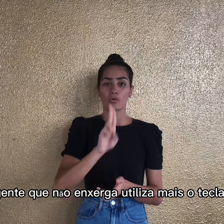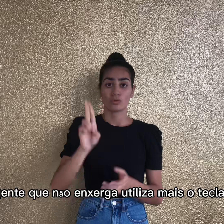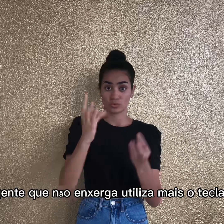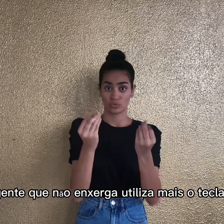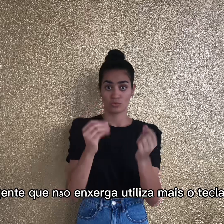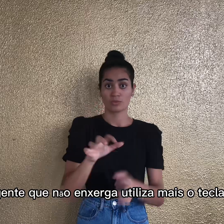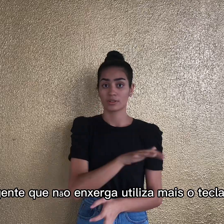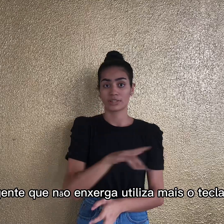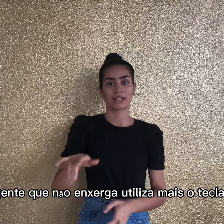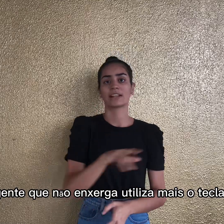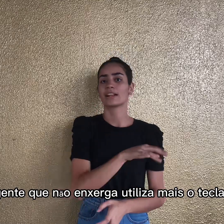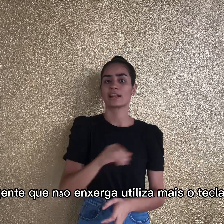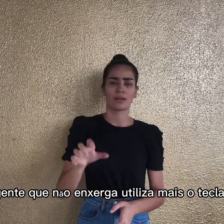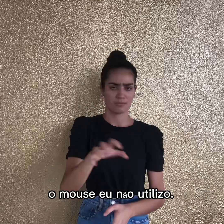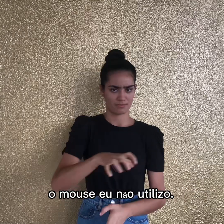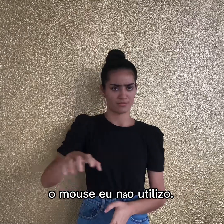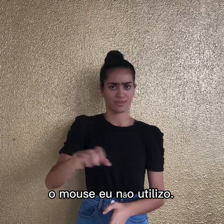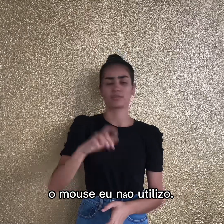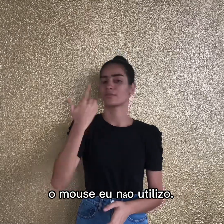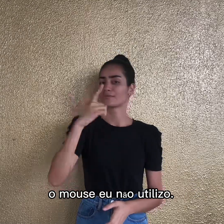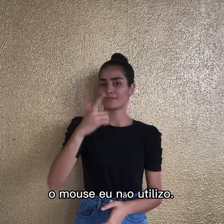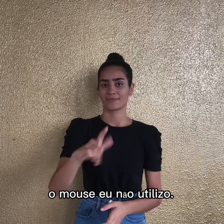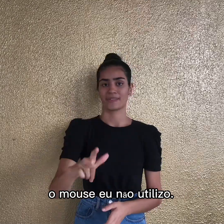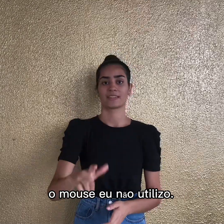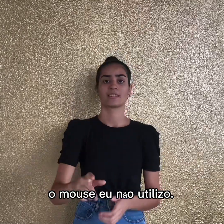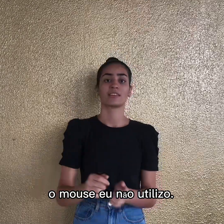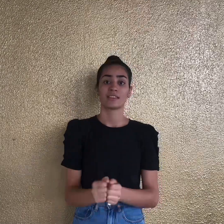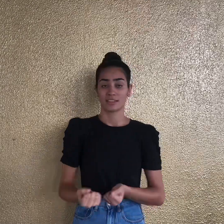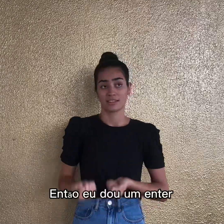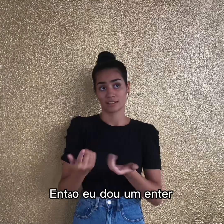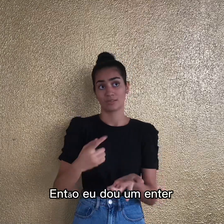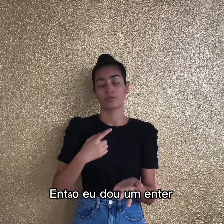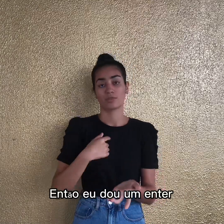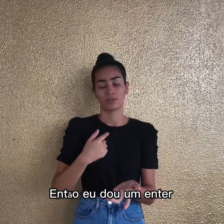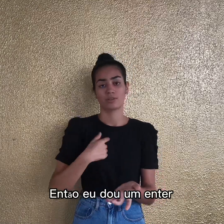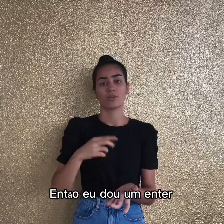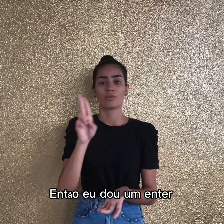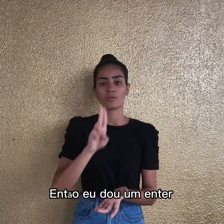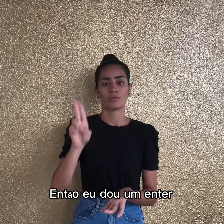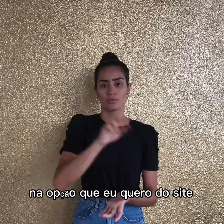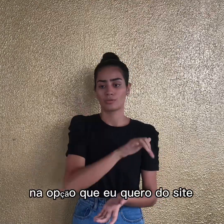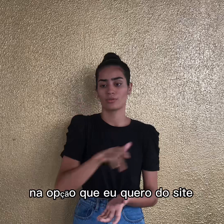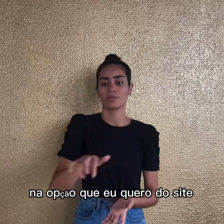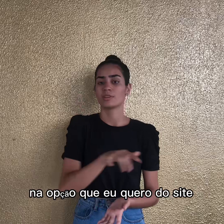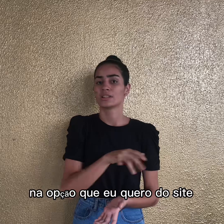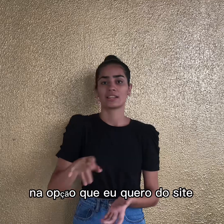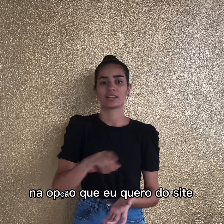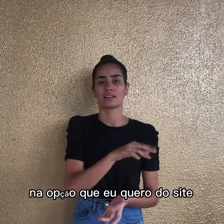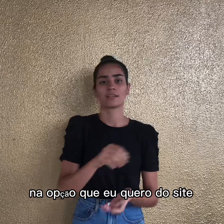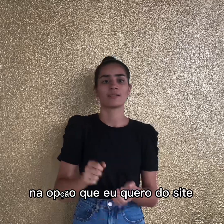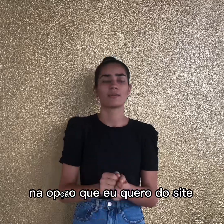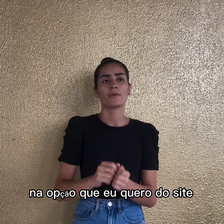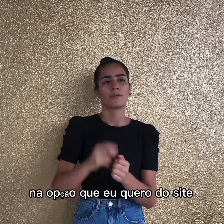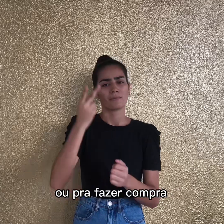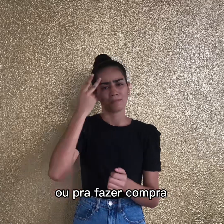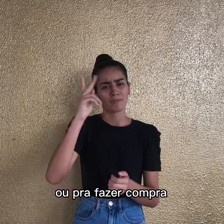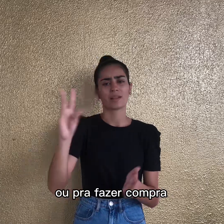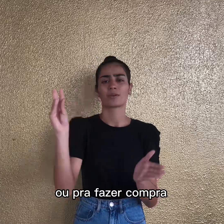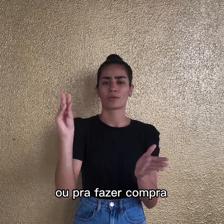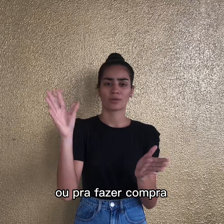enxerga utiliza mais o teclado. O mouse eu não utilizo, então eu dou um enter na opção que eu quero do site, ou para fazer